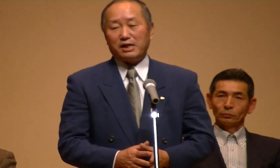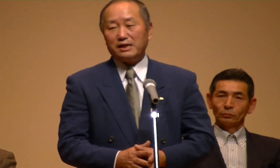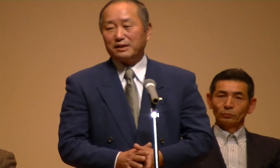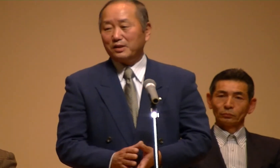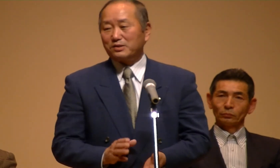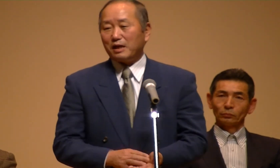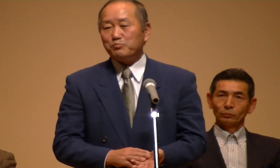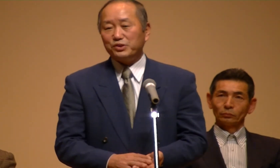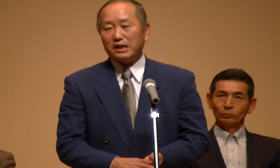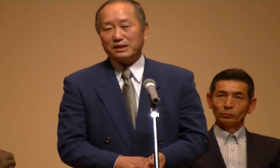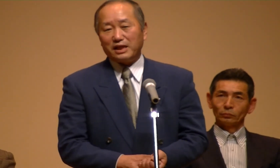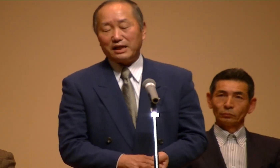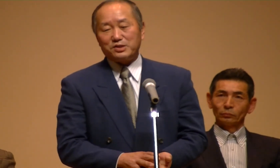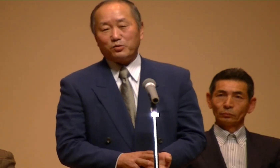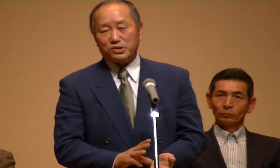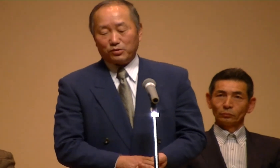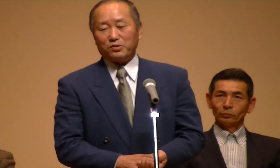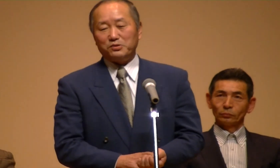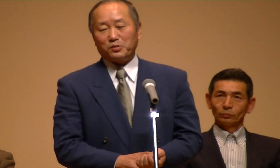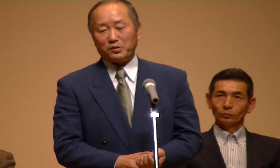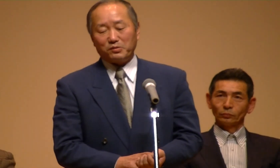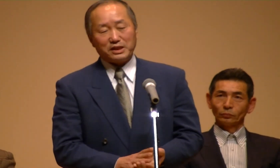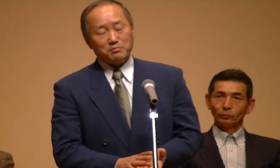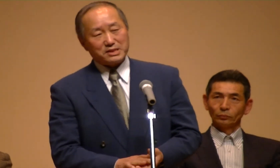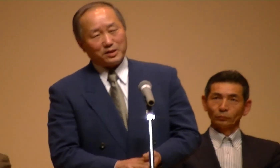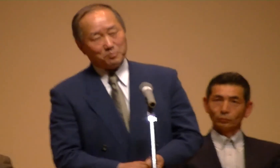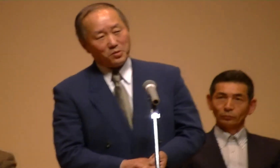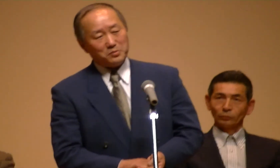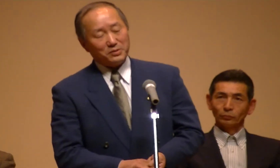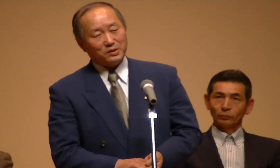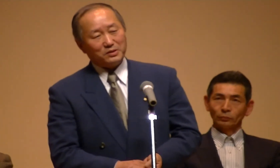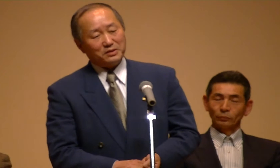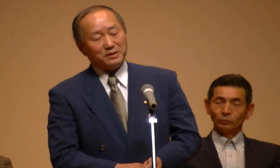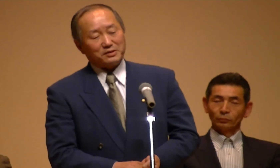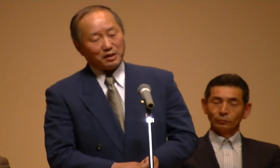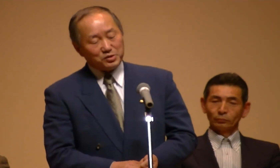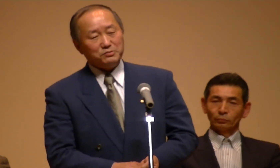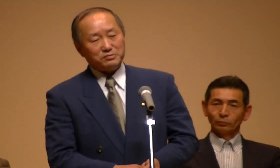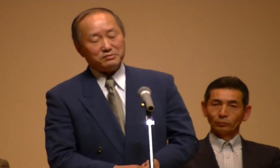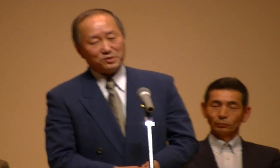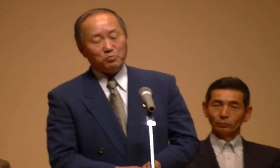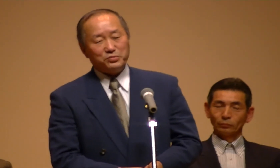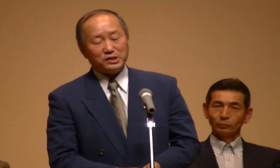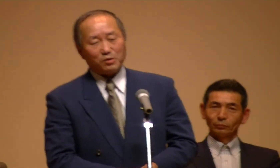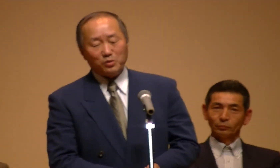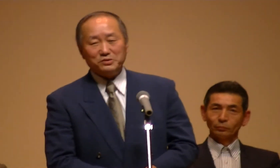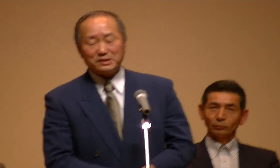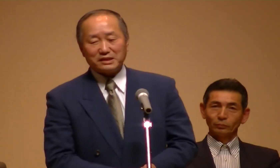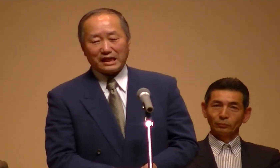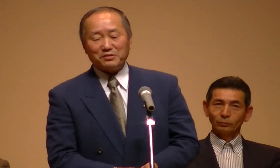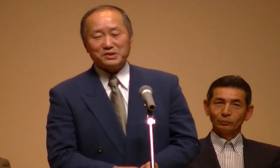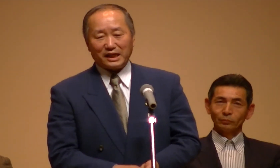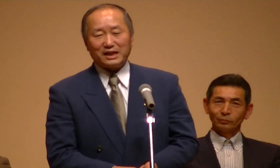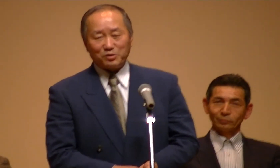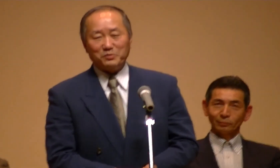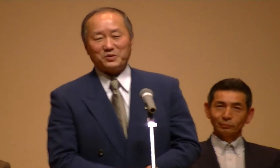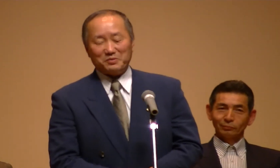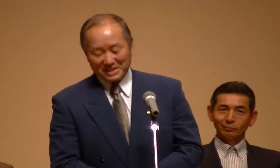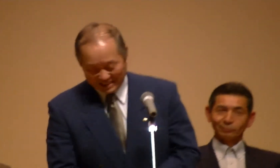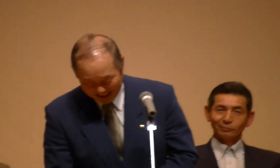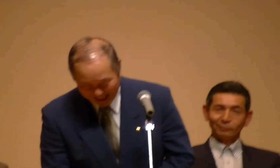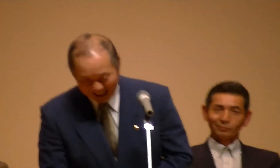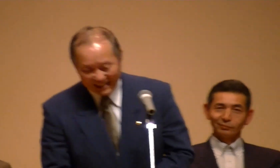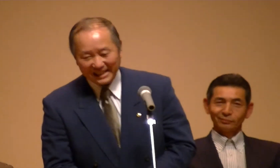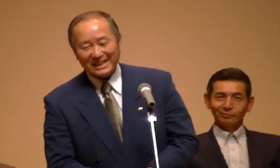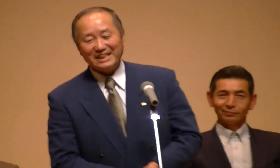実は3分間で話をしろということでございますけれども、多分4分か5分かかるんじゃないかと思います